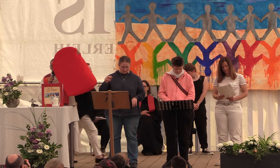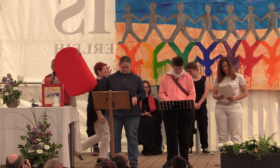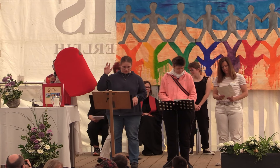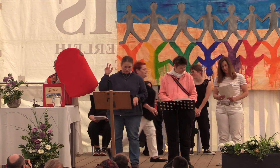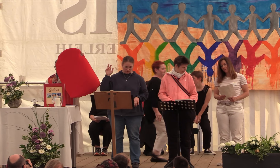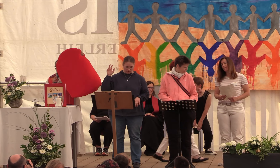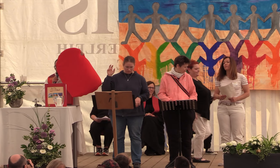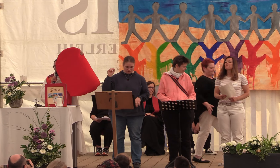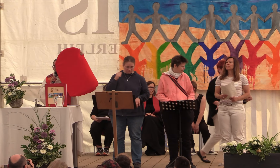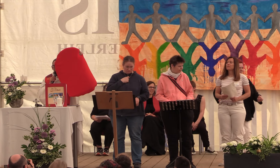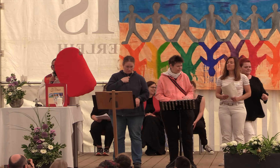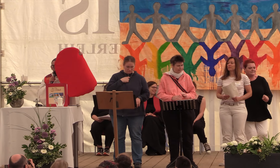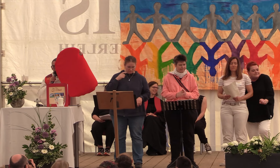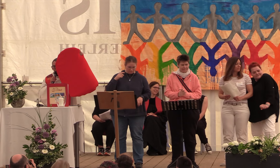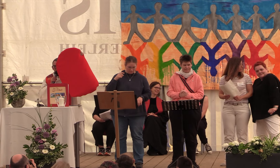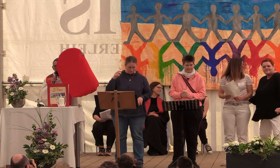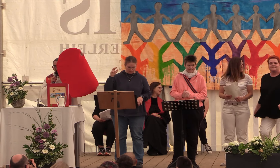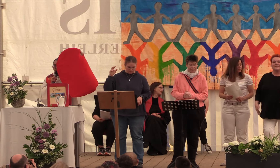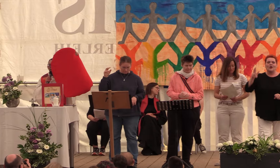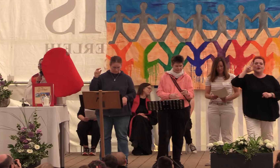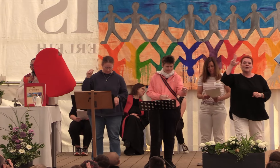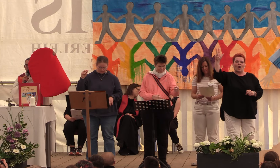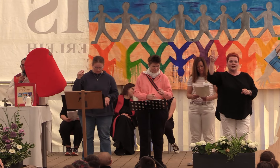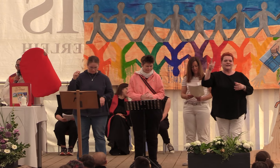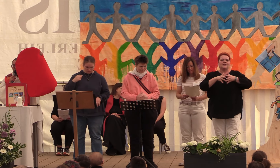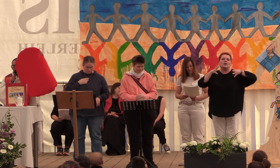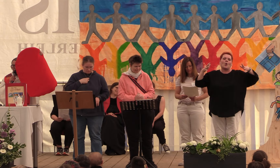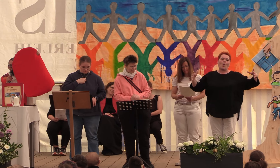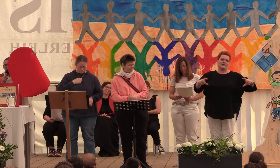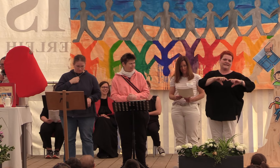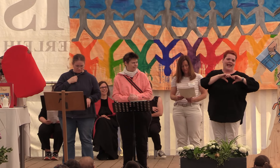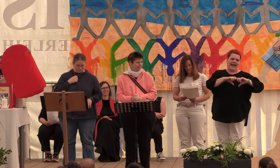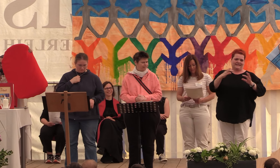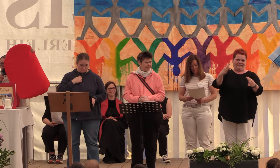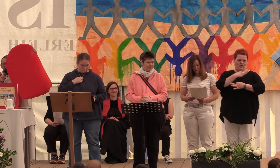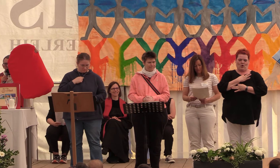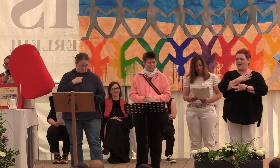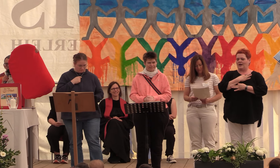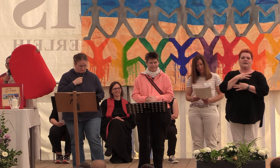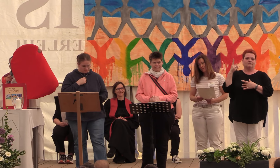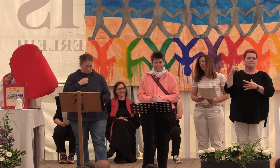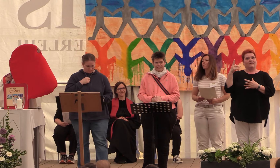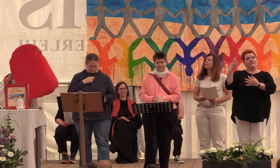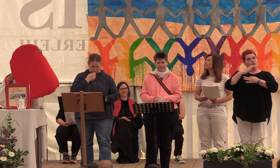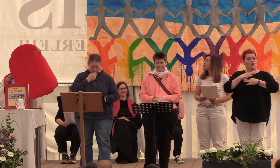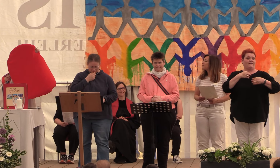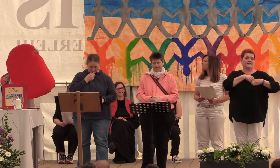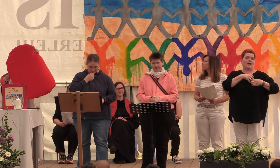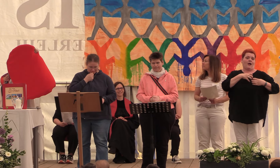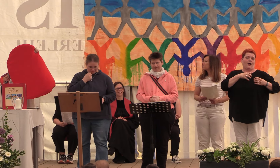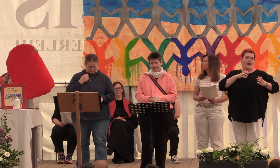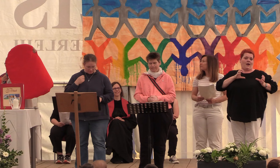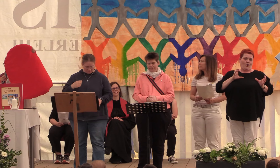Ganz großes Herz für uns. Er macht es für uns auf.